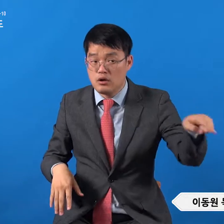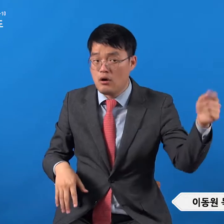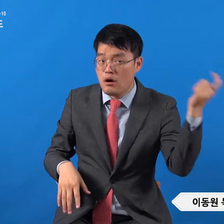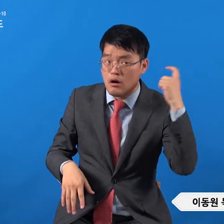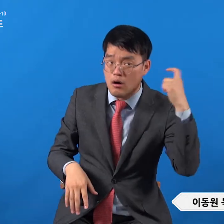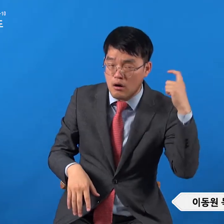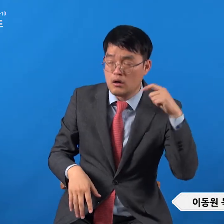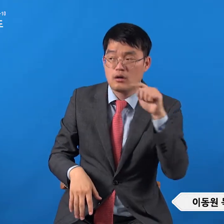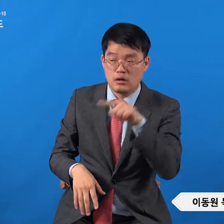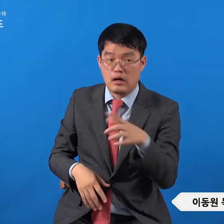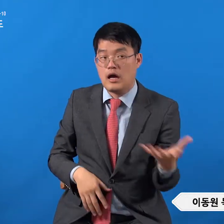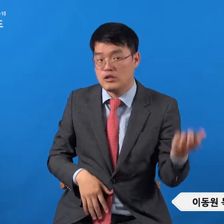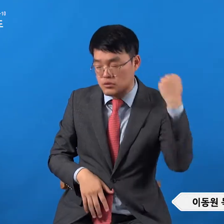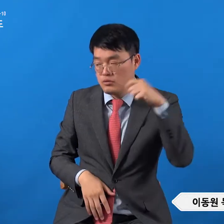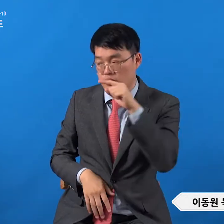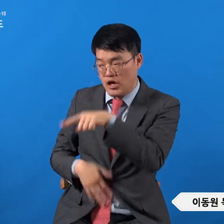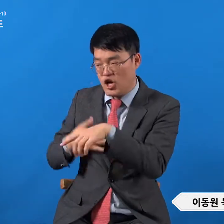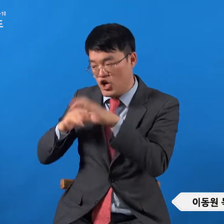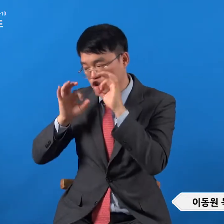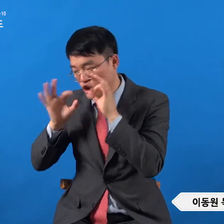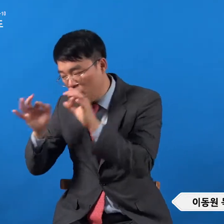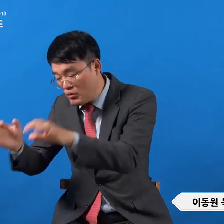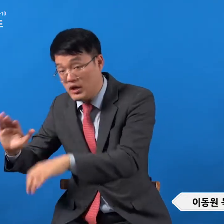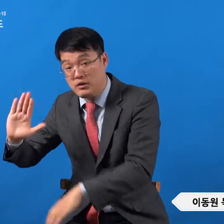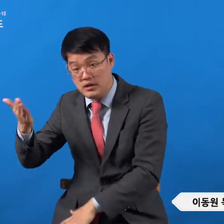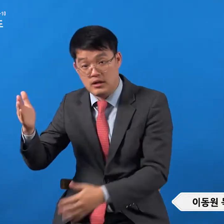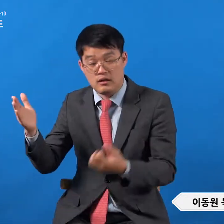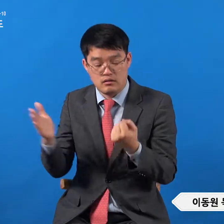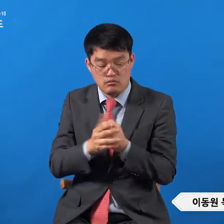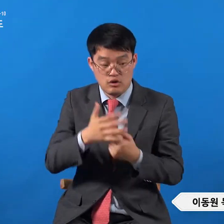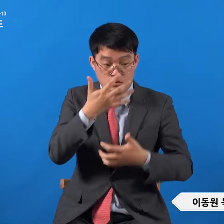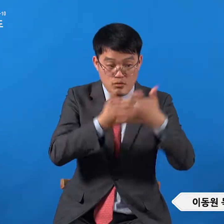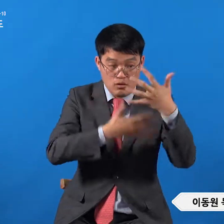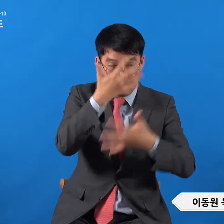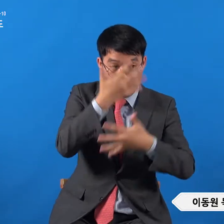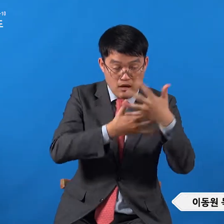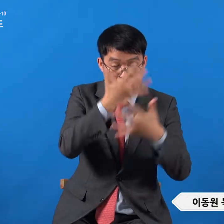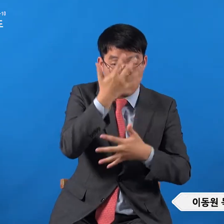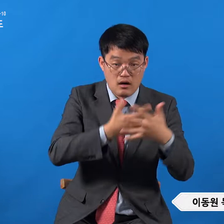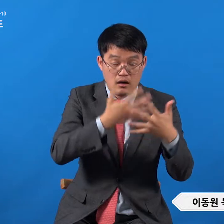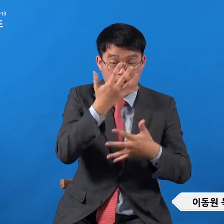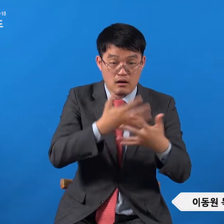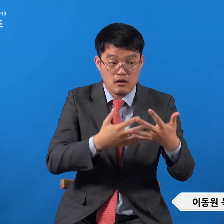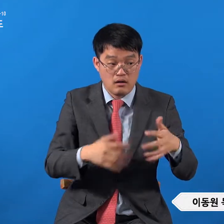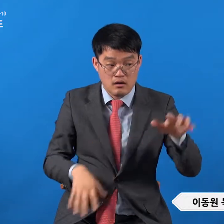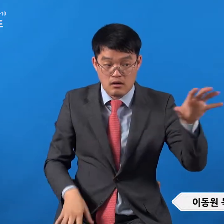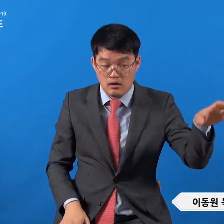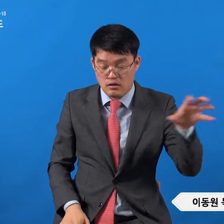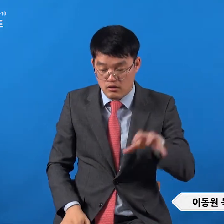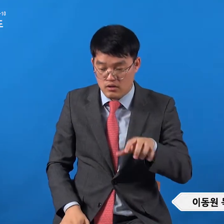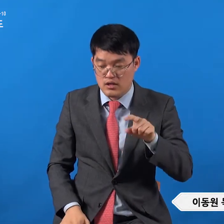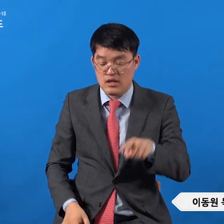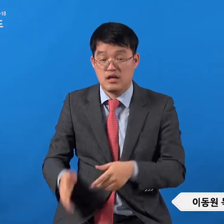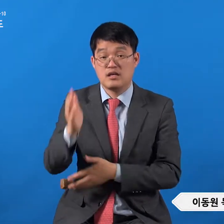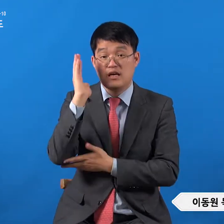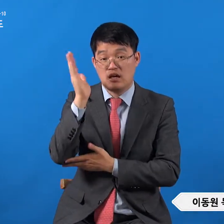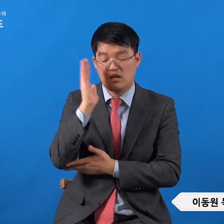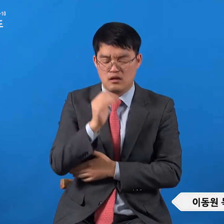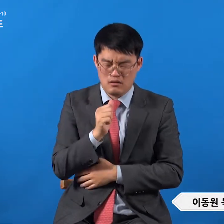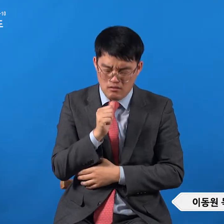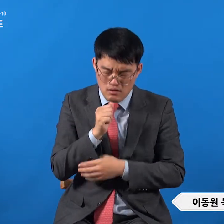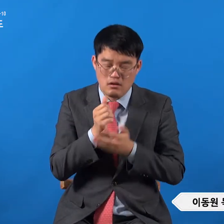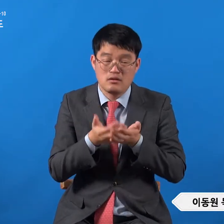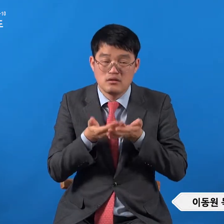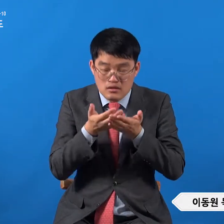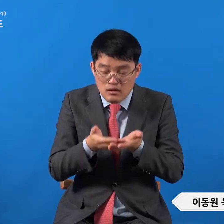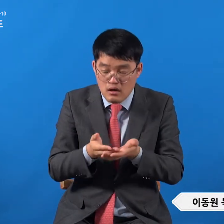저 이야기로 내가 전도를 해야겠다. 그래서 동영상에 수록을 했어요. 이 스토리는 이제